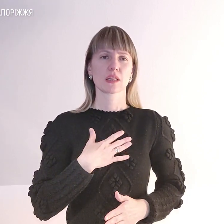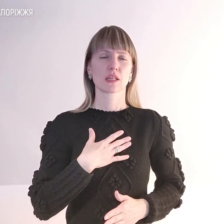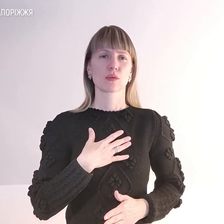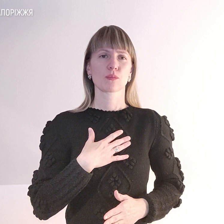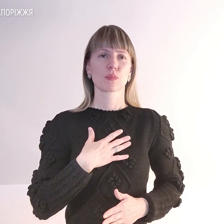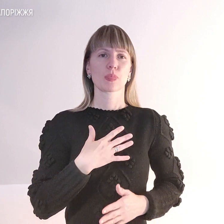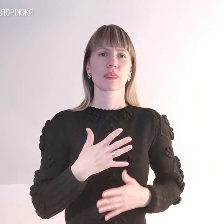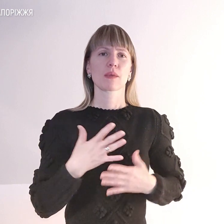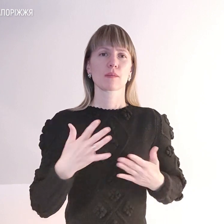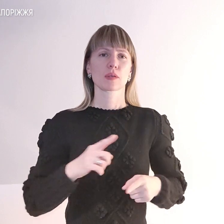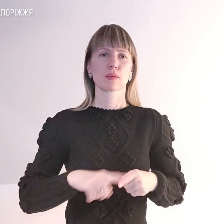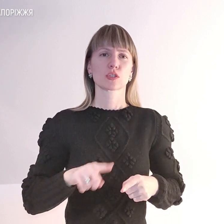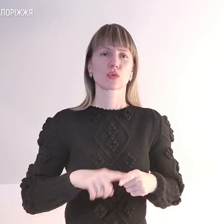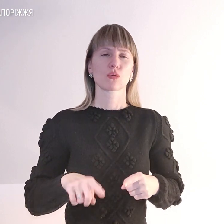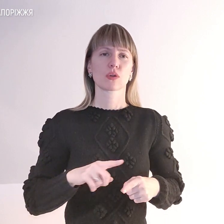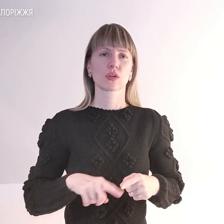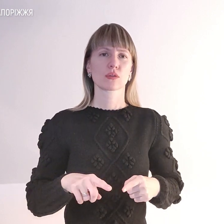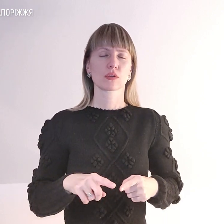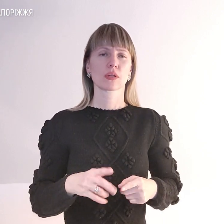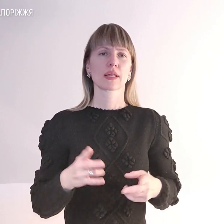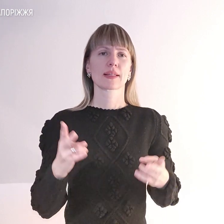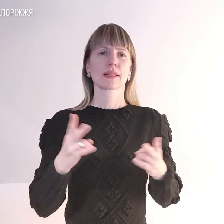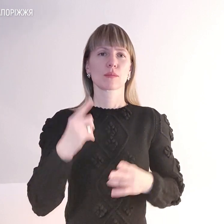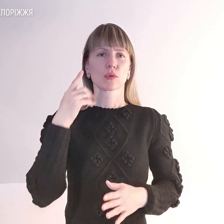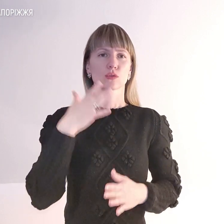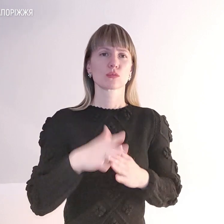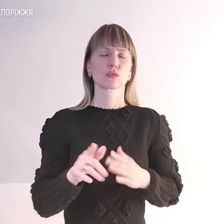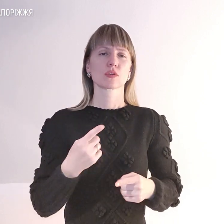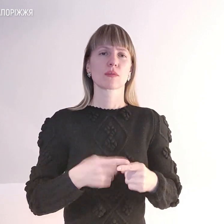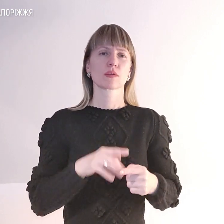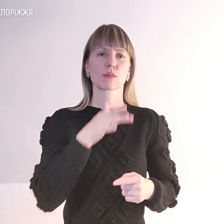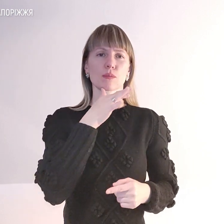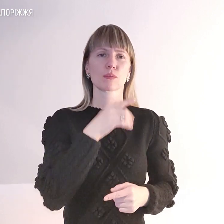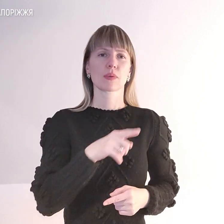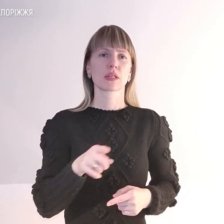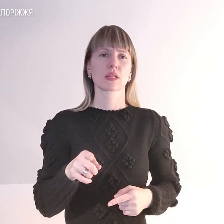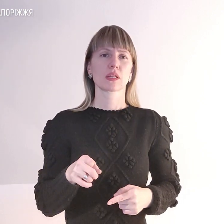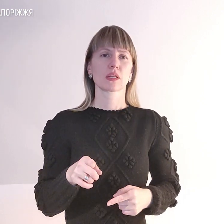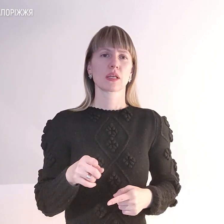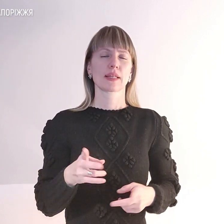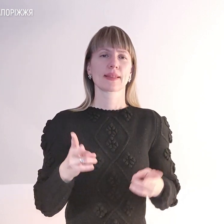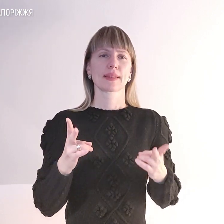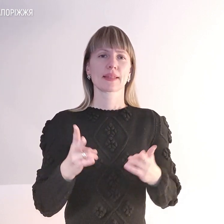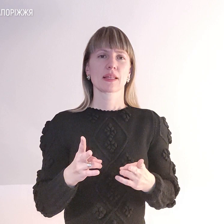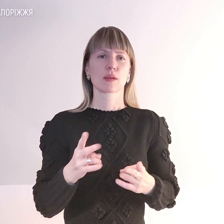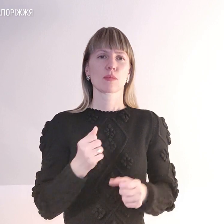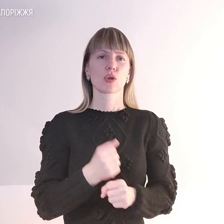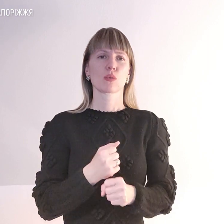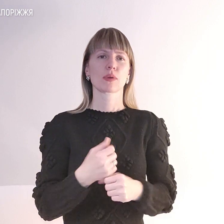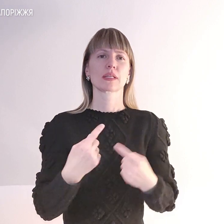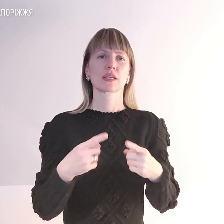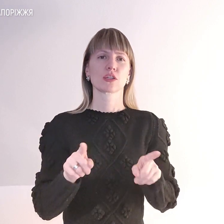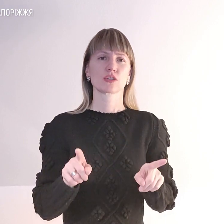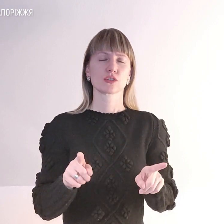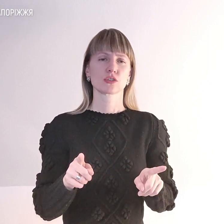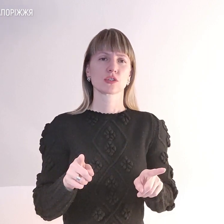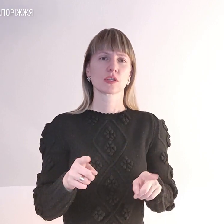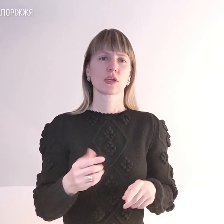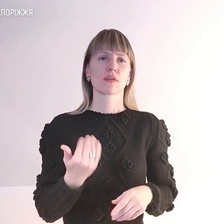більш прискорено. Треба розуміти, що в цей момент треба робити інше. Ваш ти їх має